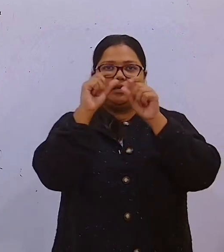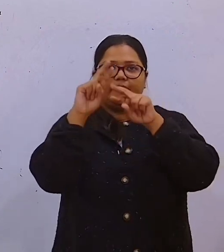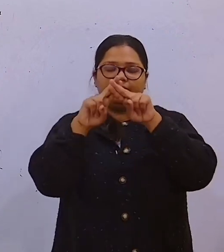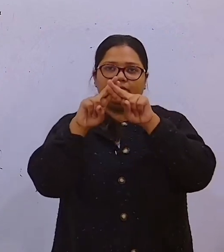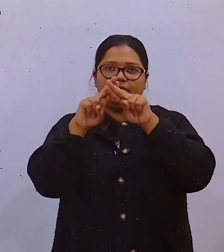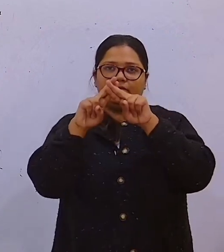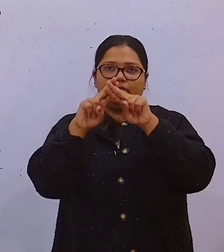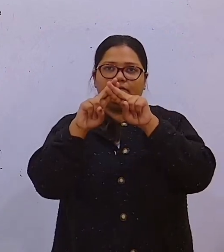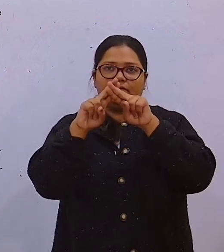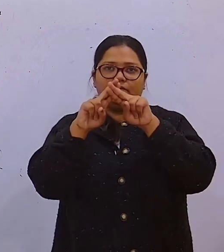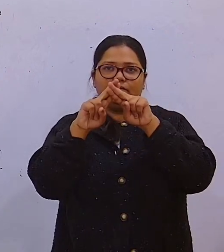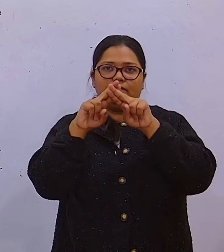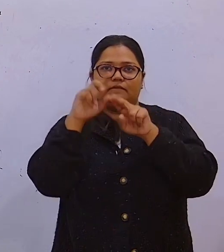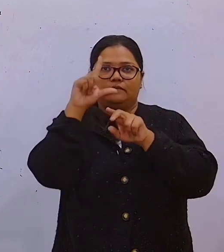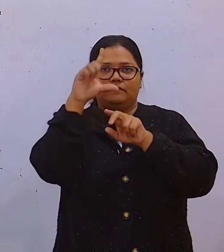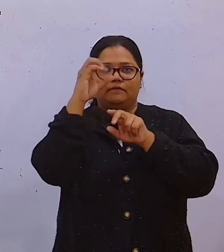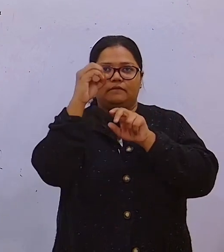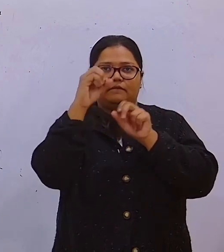LOAF,